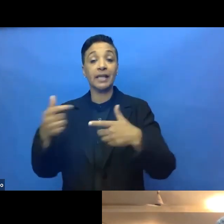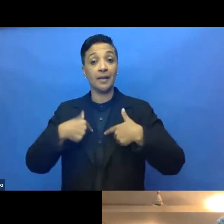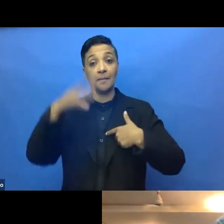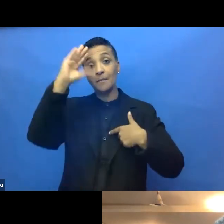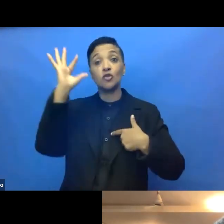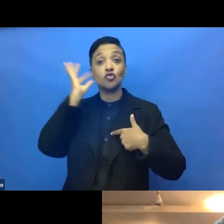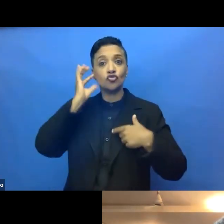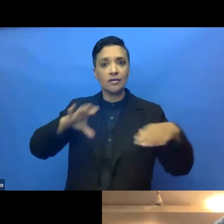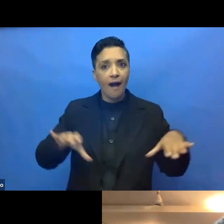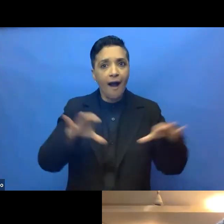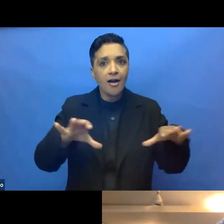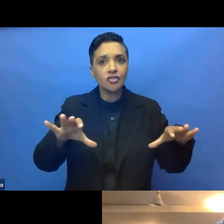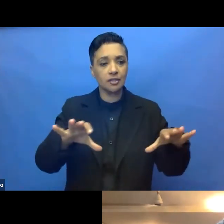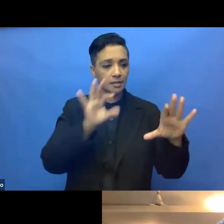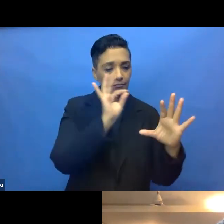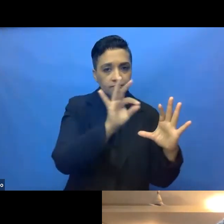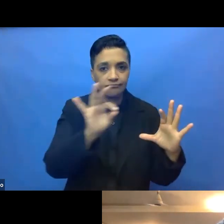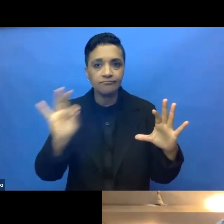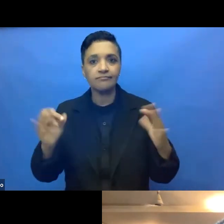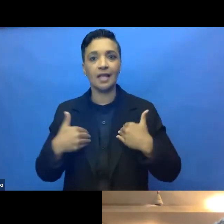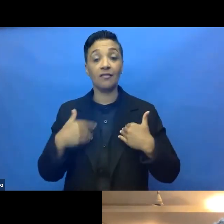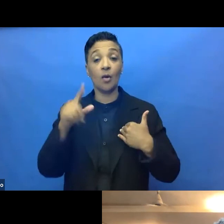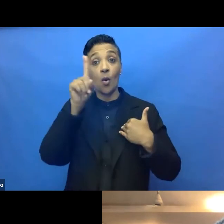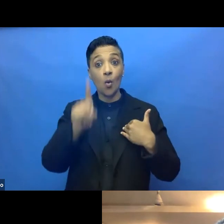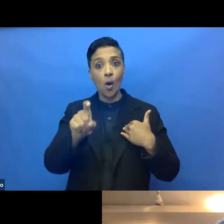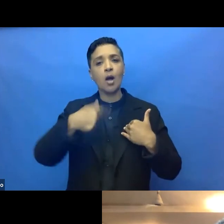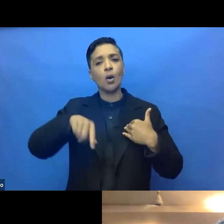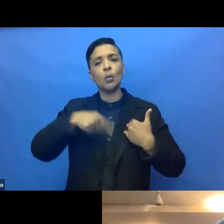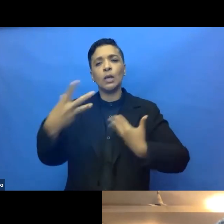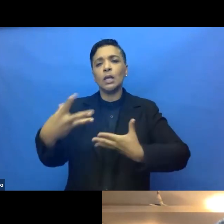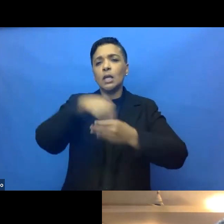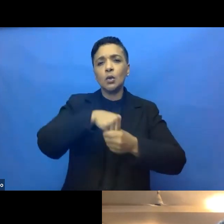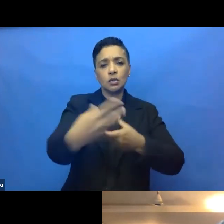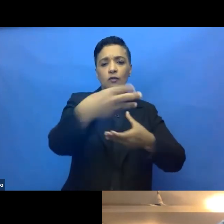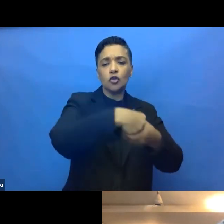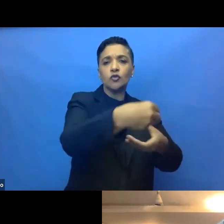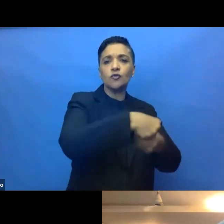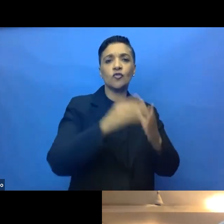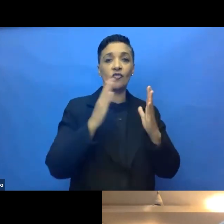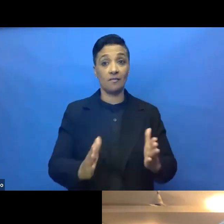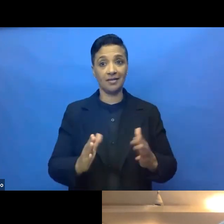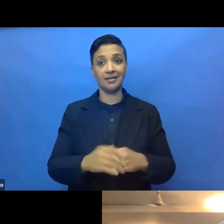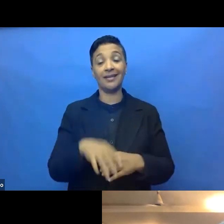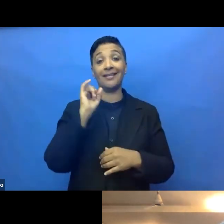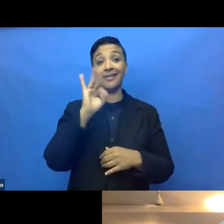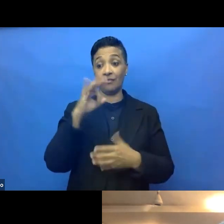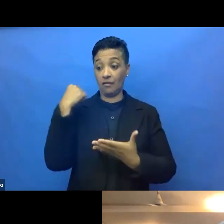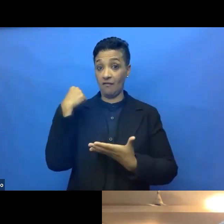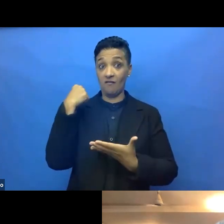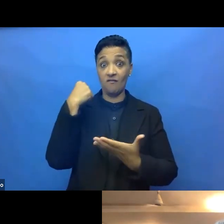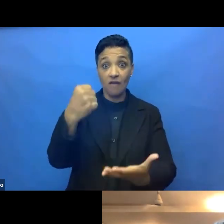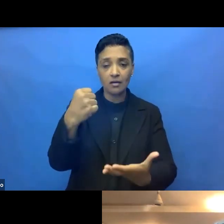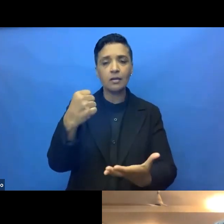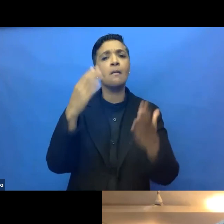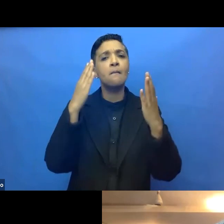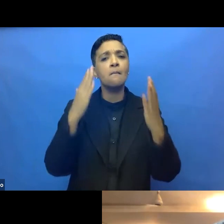des plans ont des actions qui ciblent le genre et sont